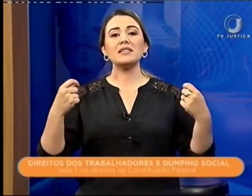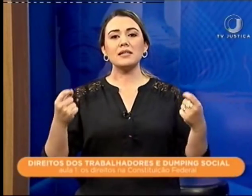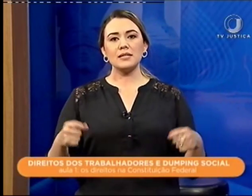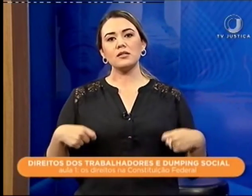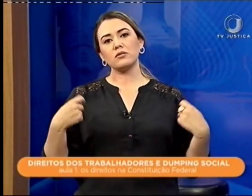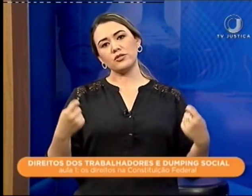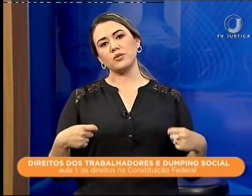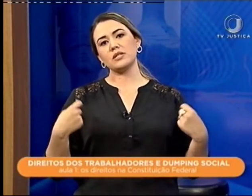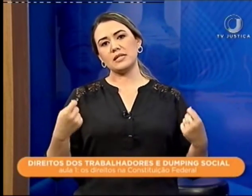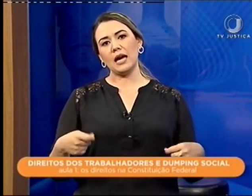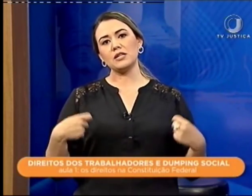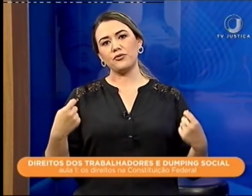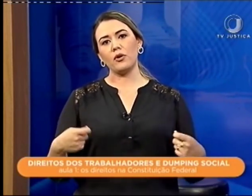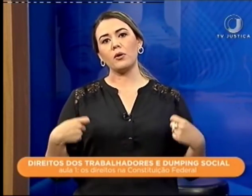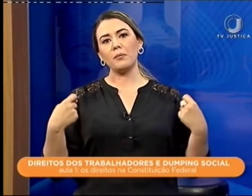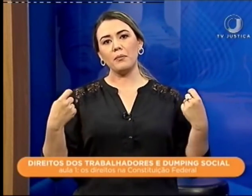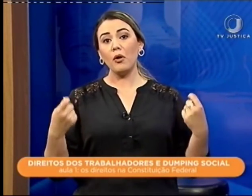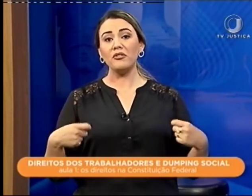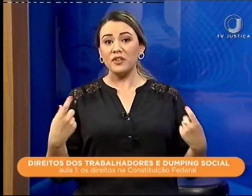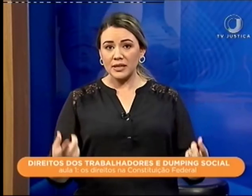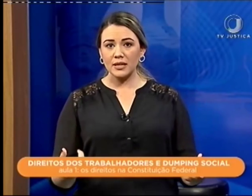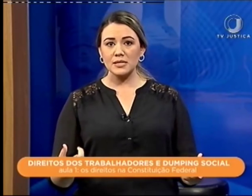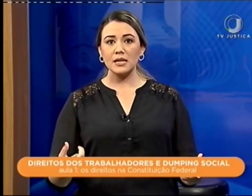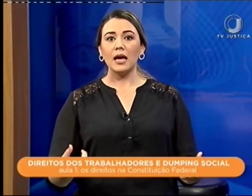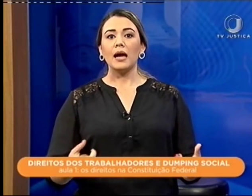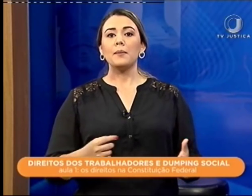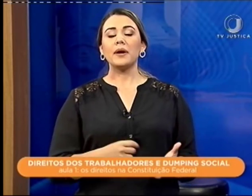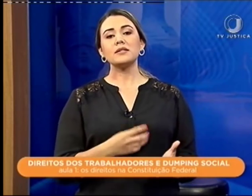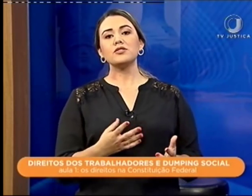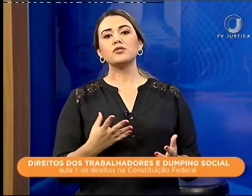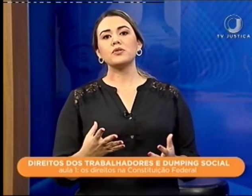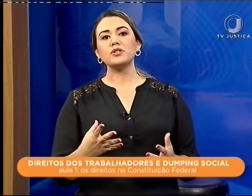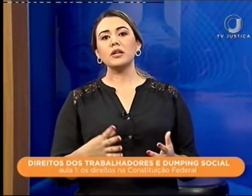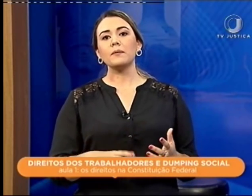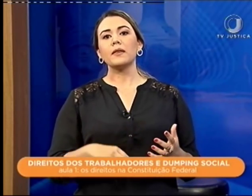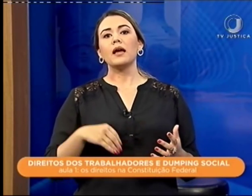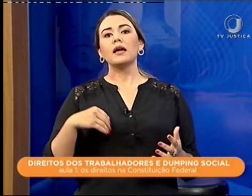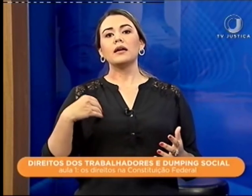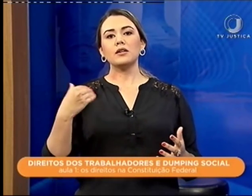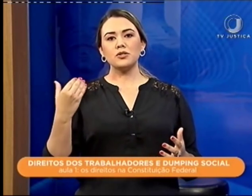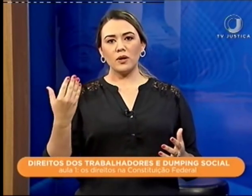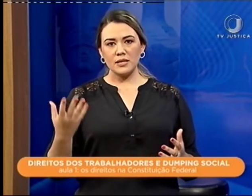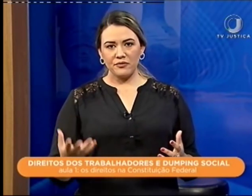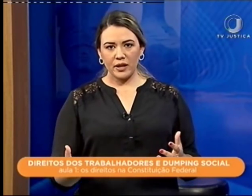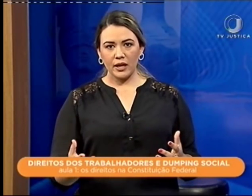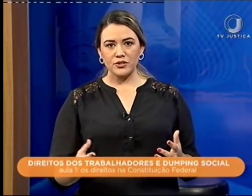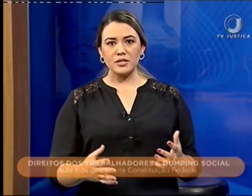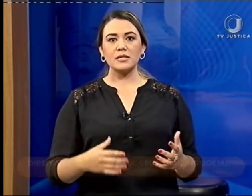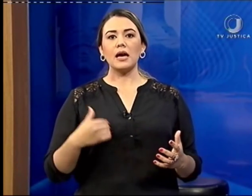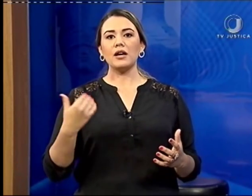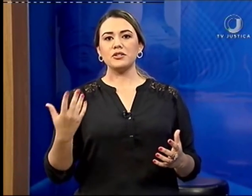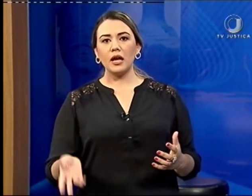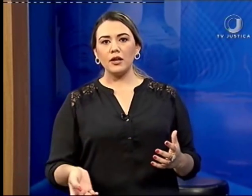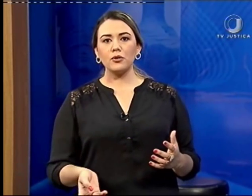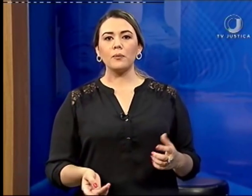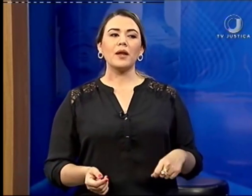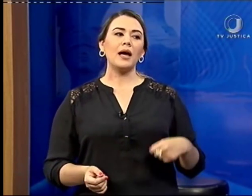diversas ações judiciais foram movidas para se discutir questões referentes a direito, a